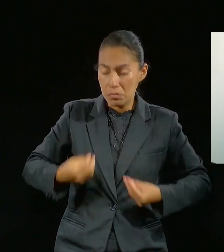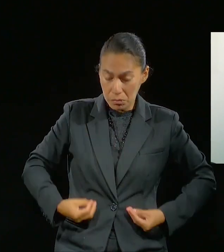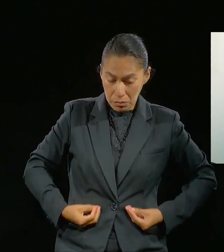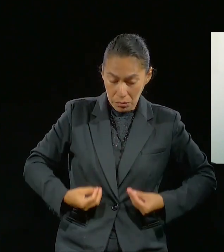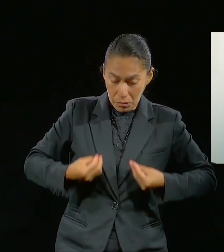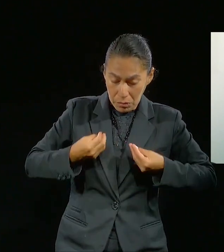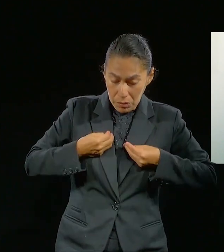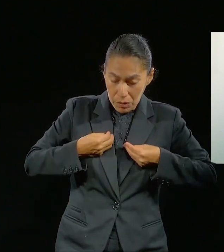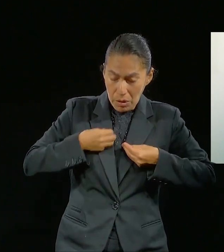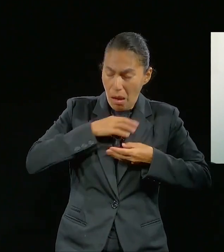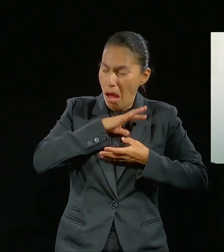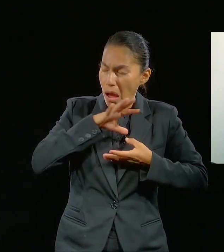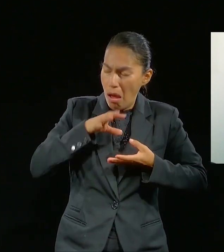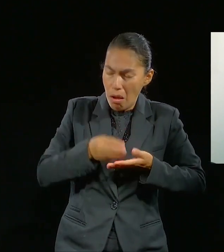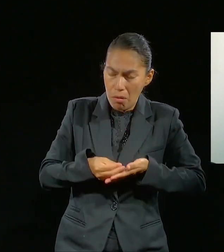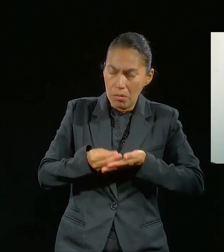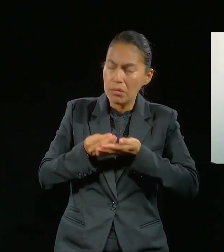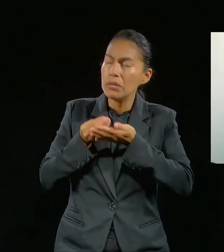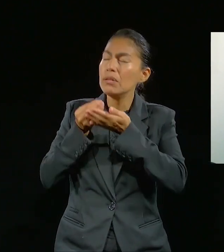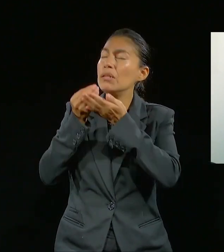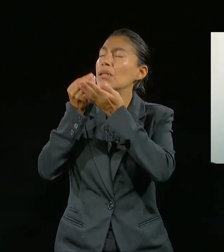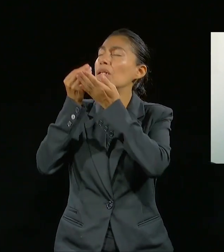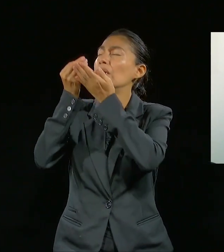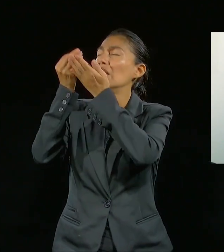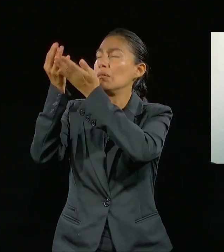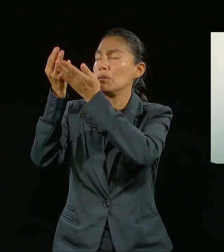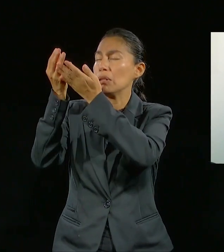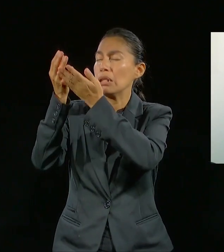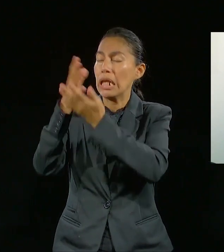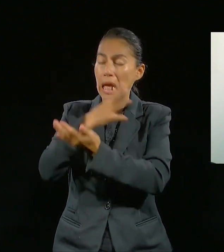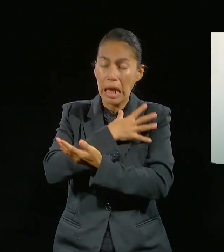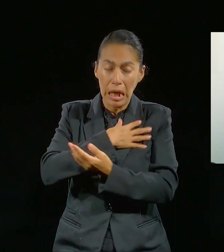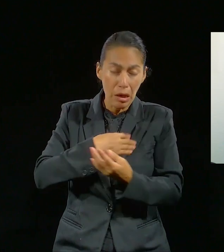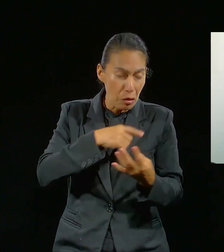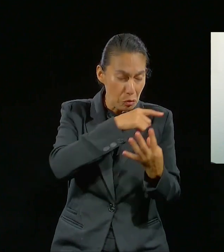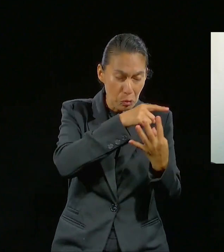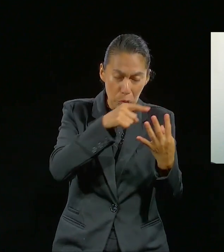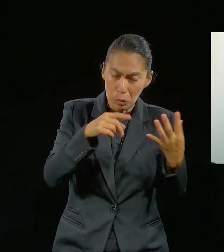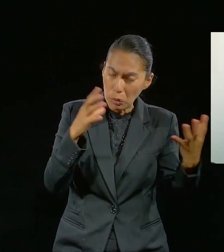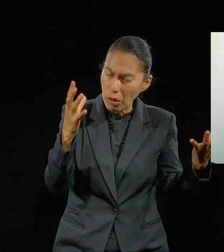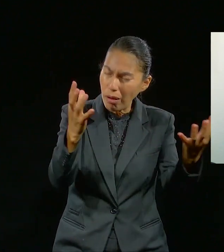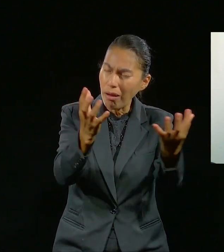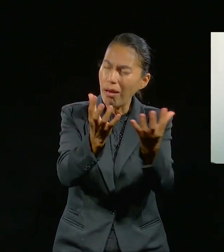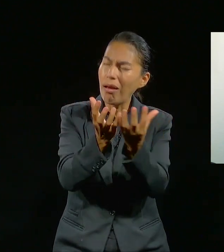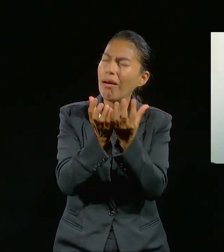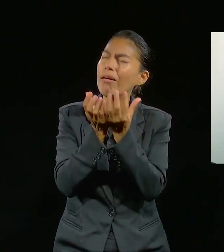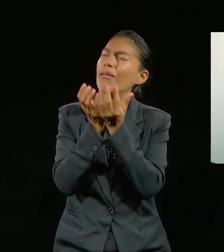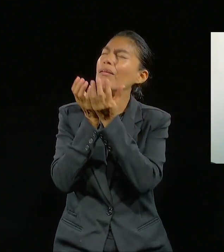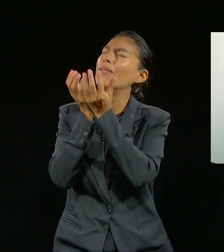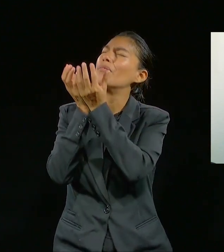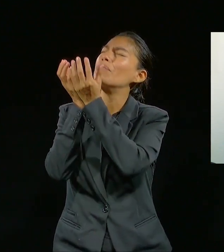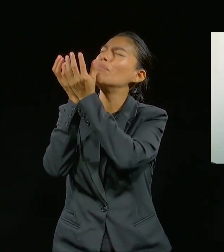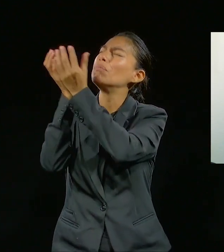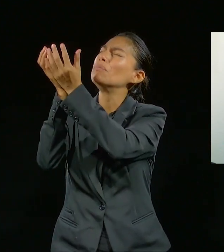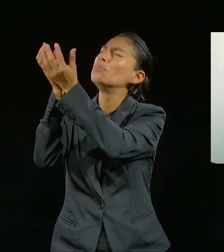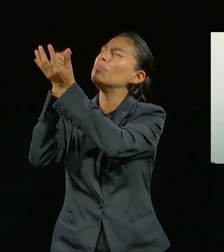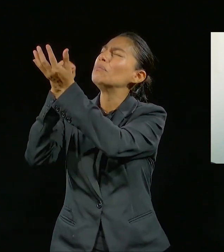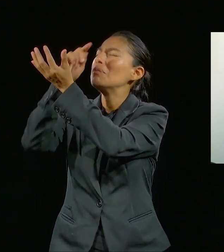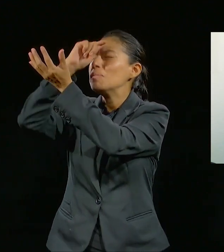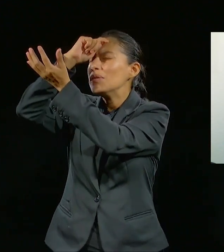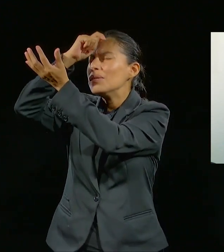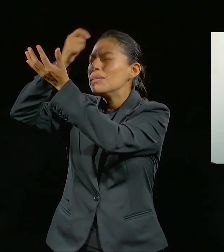nuestra vida. Amén. En tu mano encomendamos a nuestros hijos. Amén. Bendice a